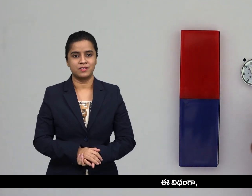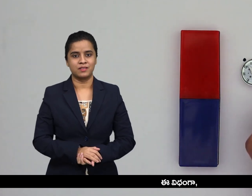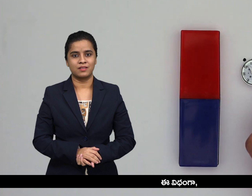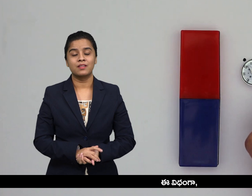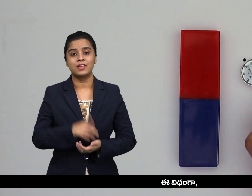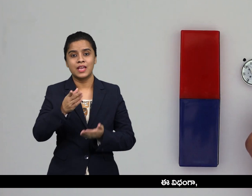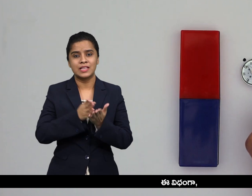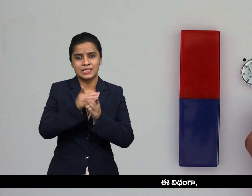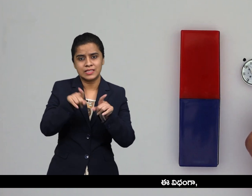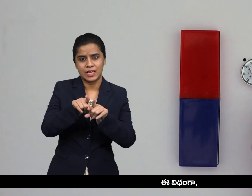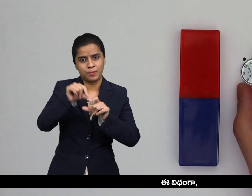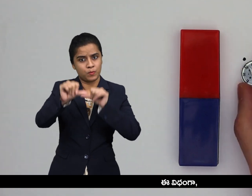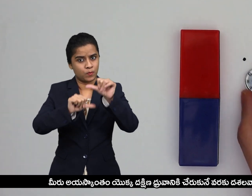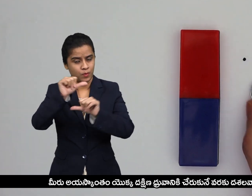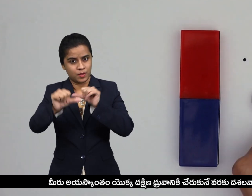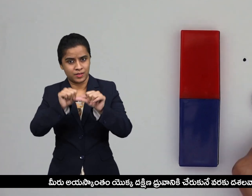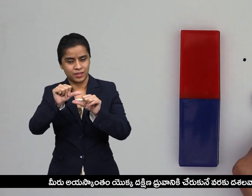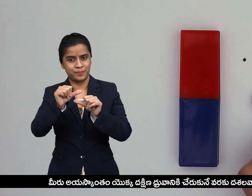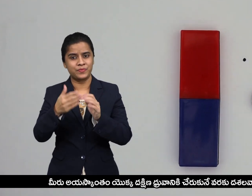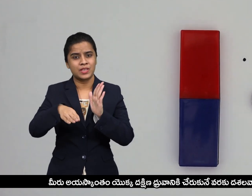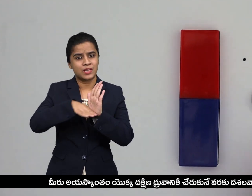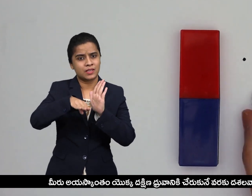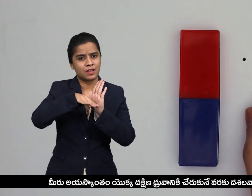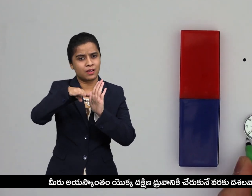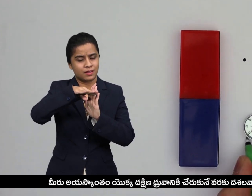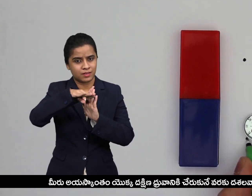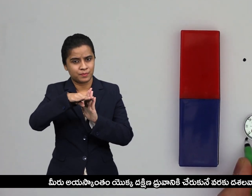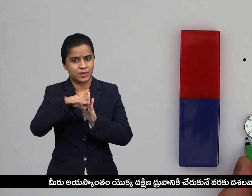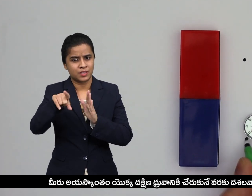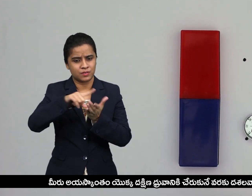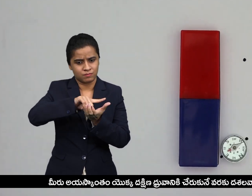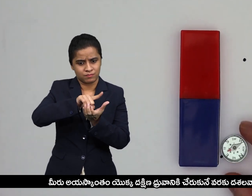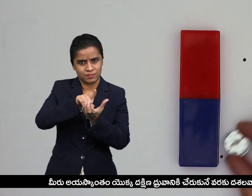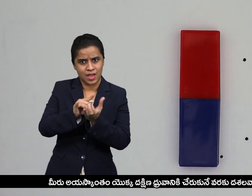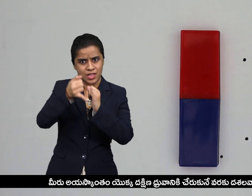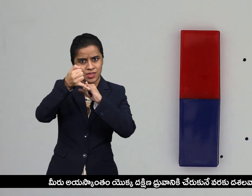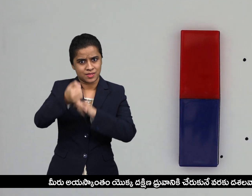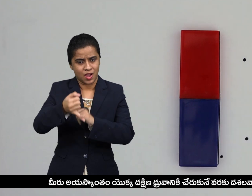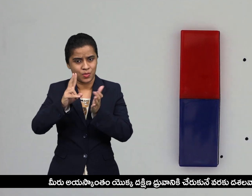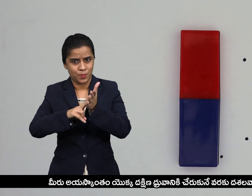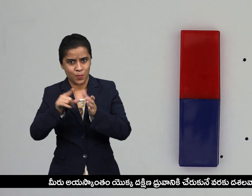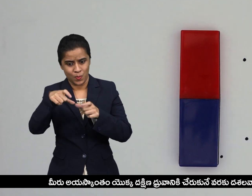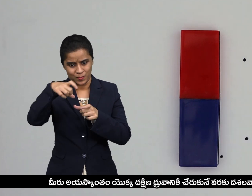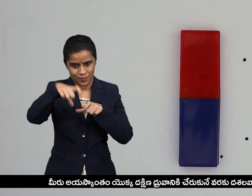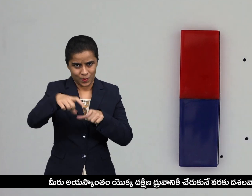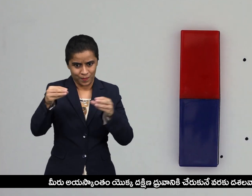ఈ విధంగా మీరు అయస్కాంతం యొక్క దక్షిణ ధ్రువానికి చేరుకునే వరకు దశల వారీగా కొనసాగండి.